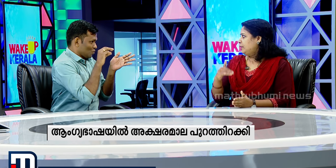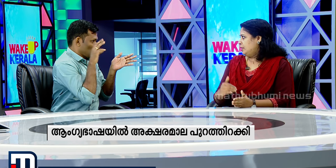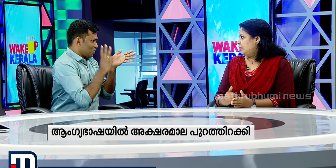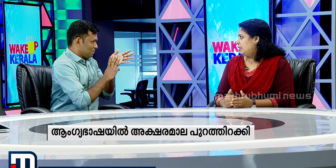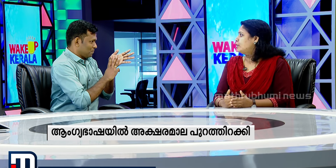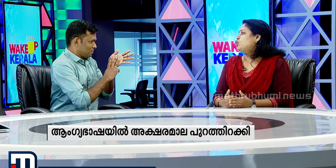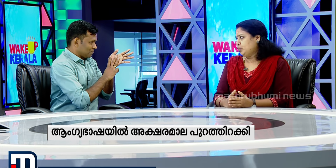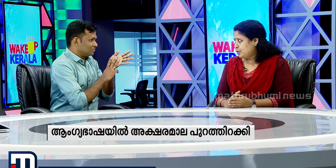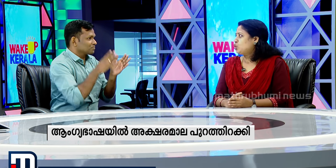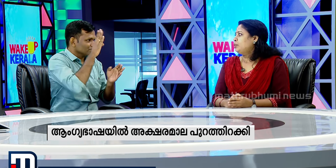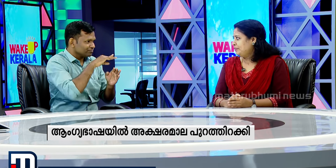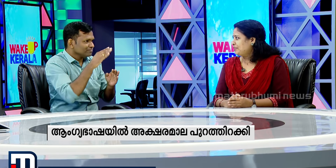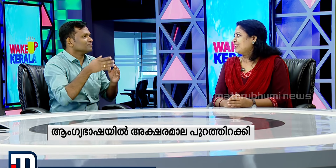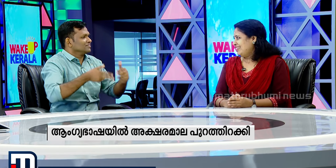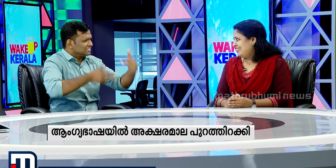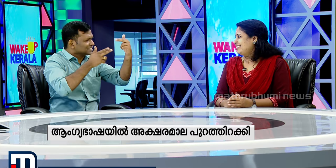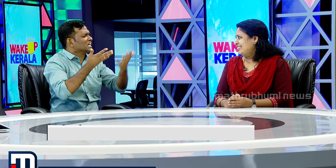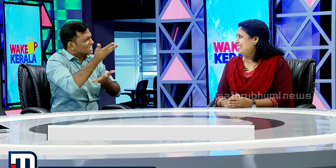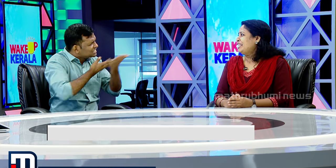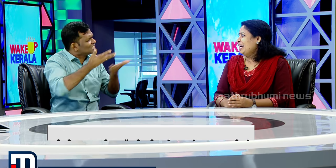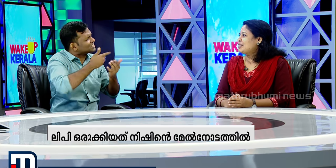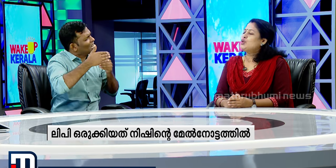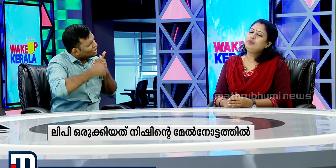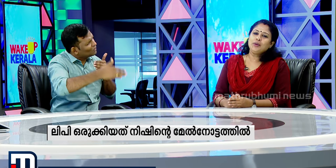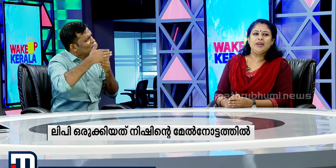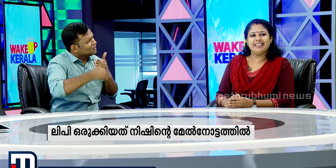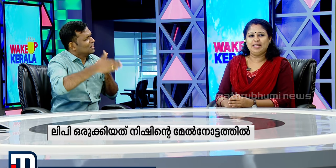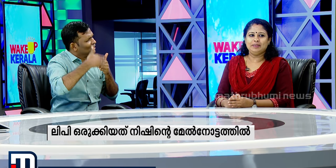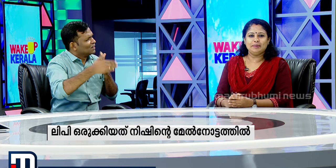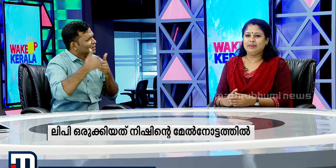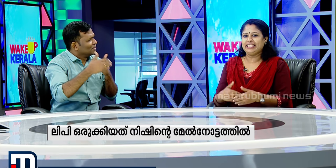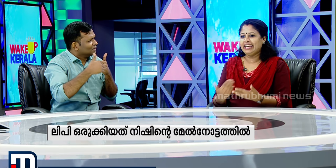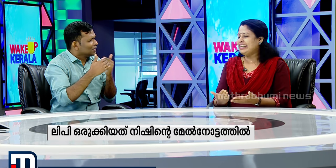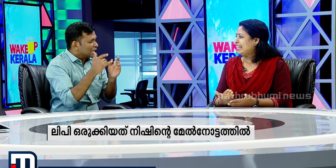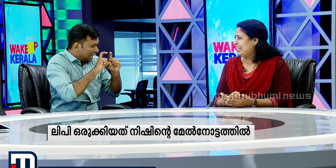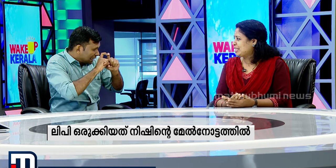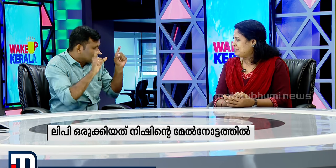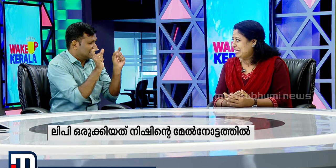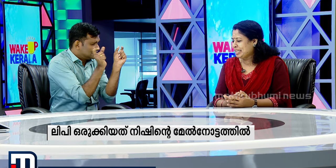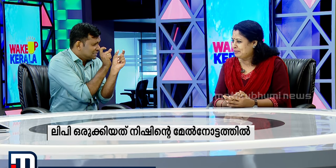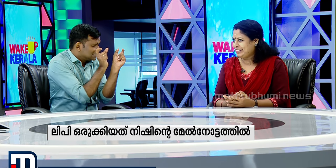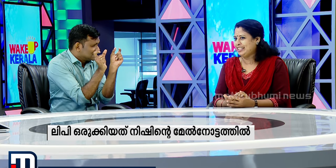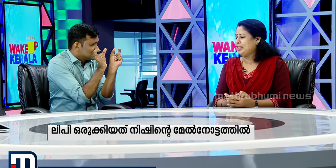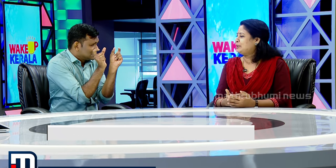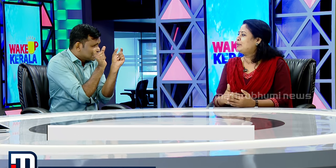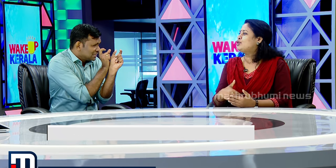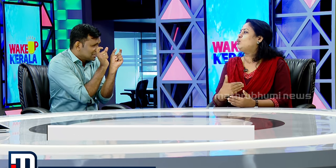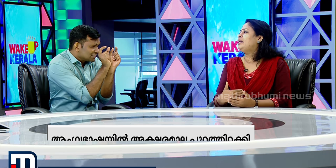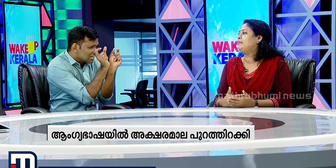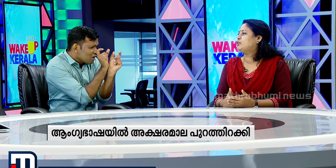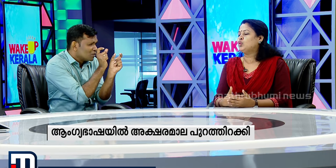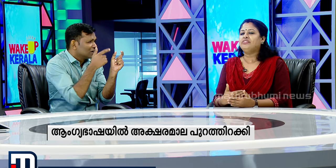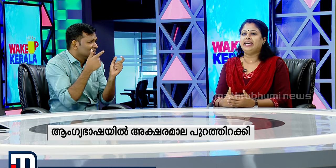സൂം സൂം സൂം ആ സൂമിൽ കൂടെ ഞങ്ങൾ അപ്പോൾ നമുക്ക് പിന്നെ നേരിട്ട് കണ്ട് സംസാരിക്കാൻ പറ്റാതിരുന്നപ്പോൾ